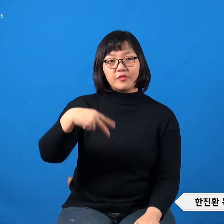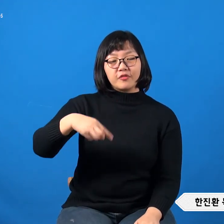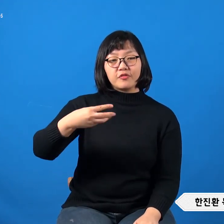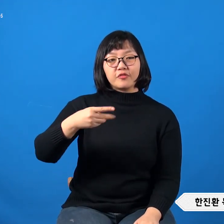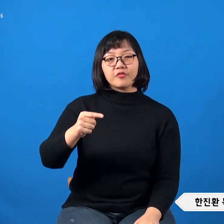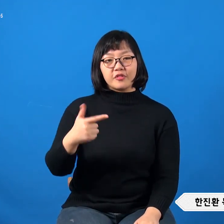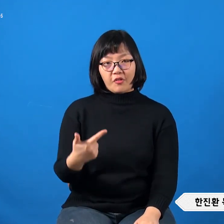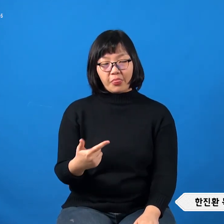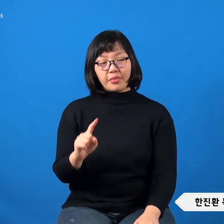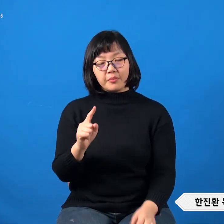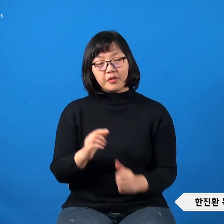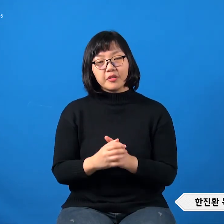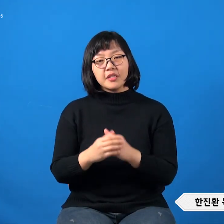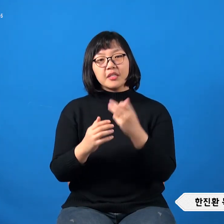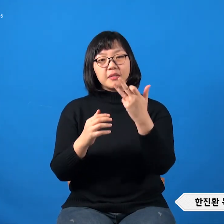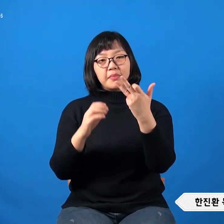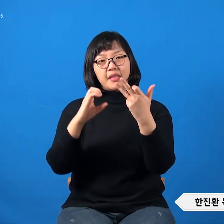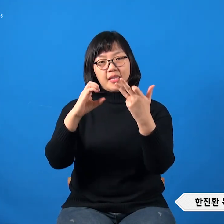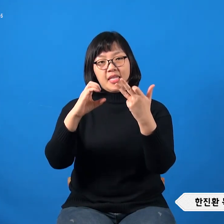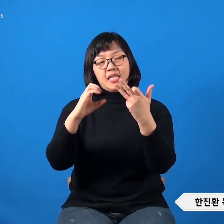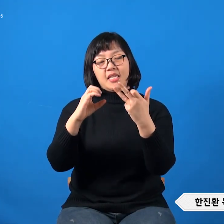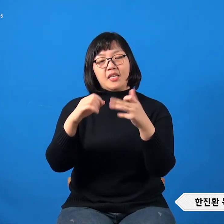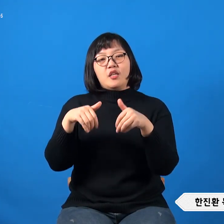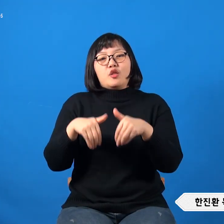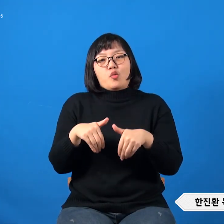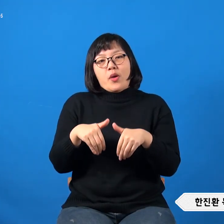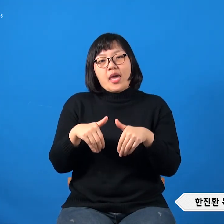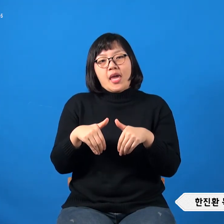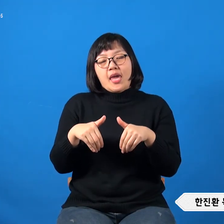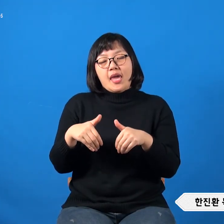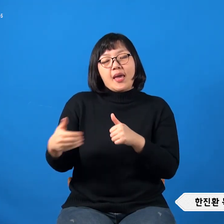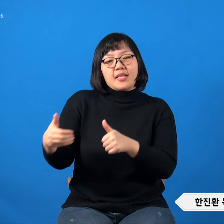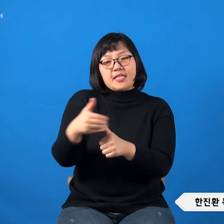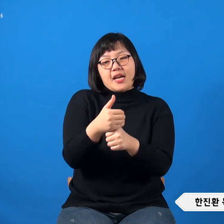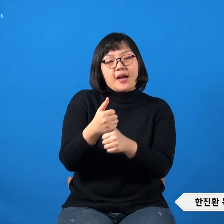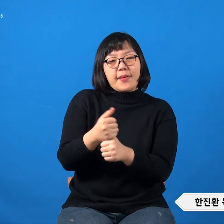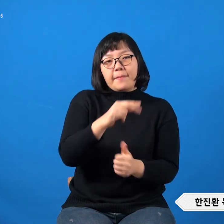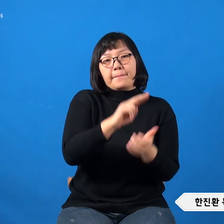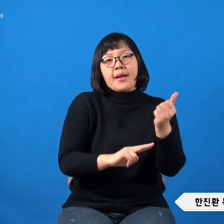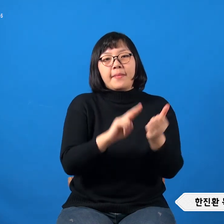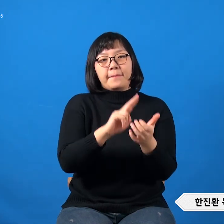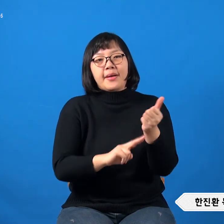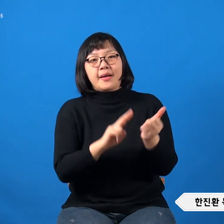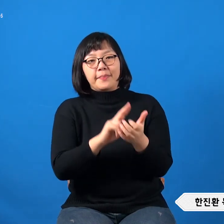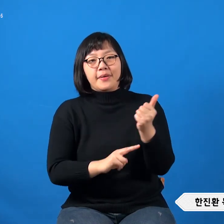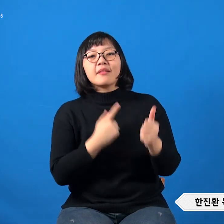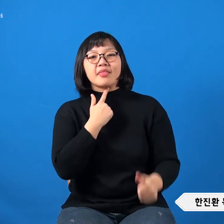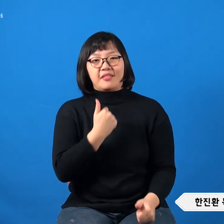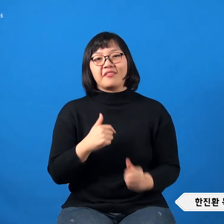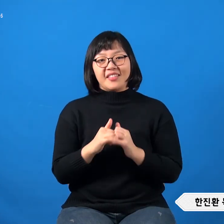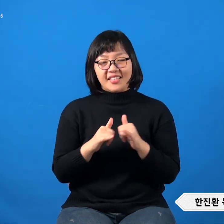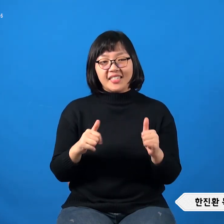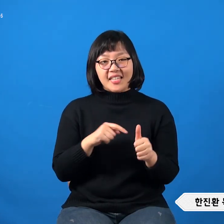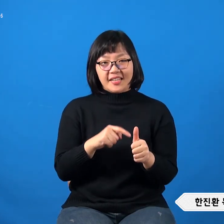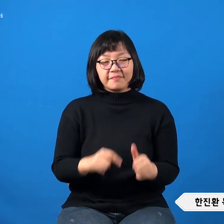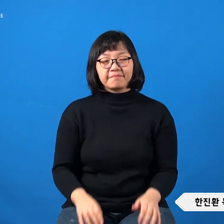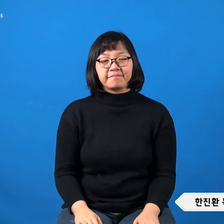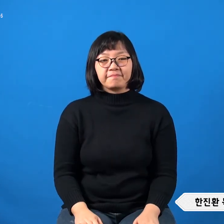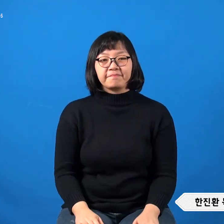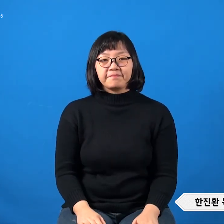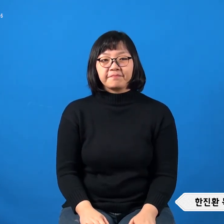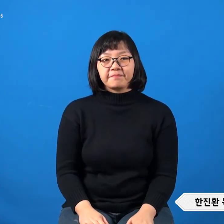18세기 노예선의 선장입니다. 아프리카에서 노예들을 무차별 잡아다가 돈을 받고 팔아넘기는 일을